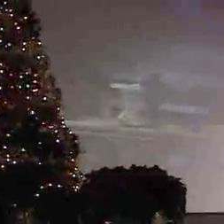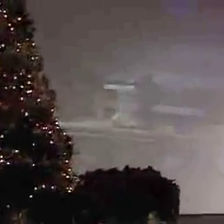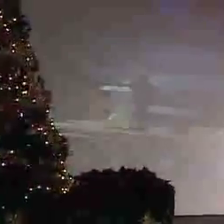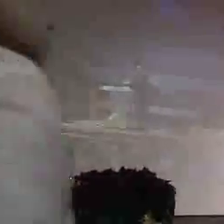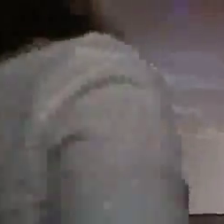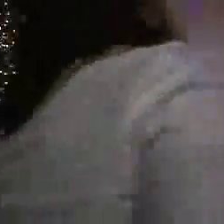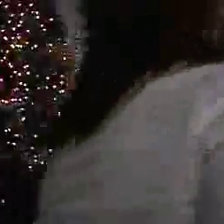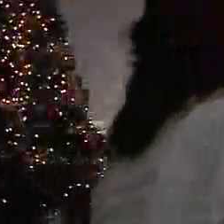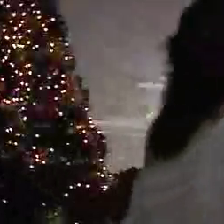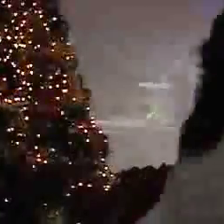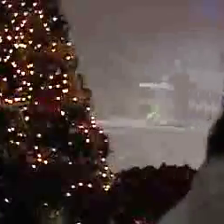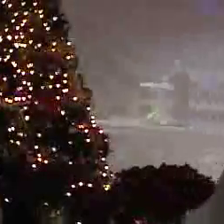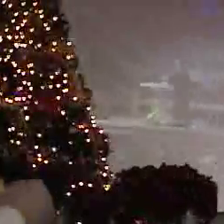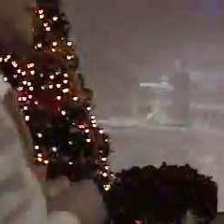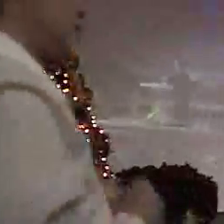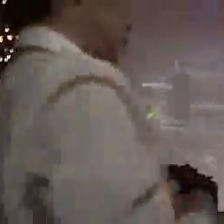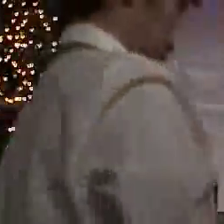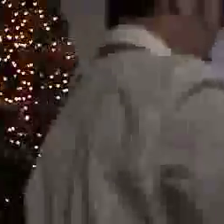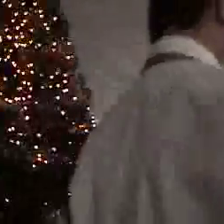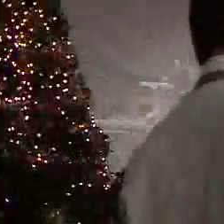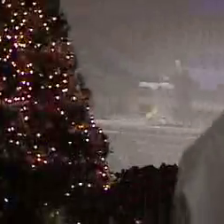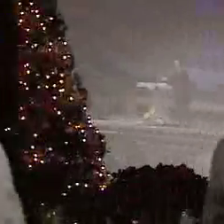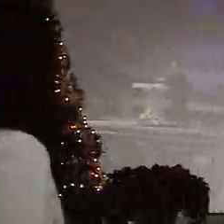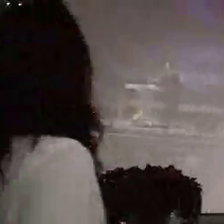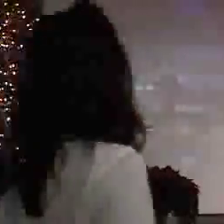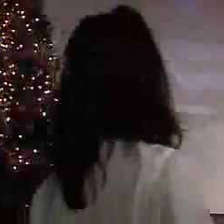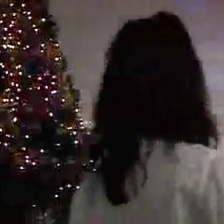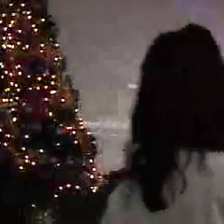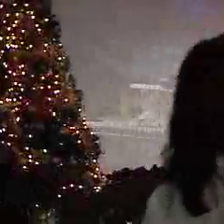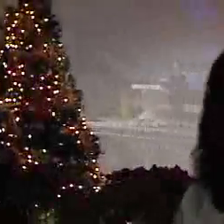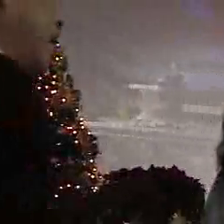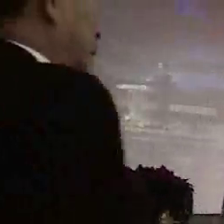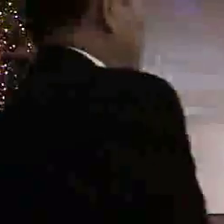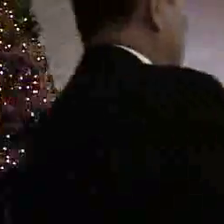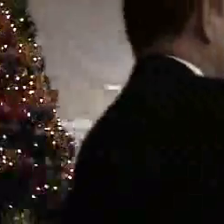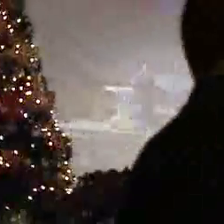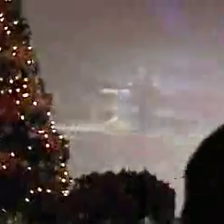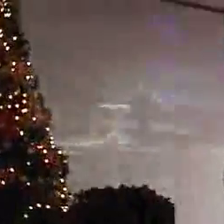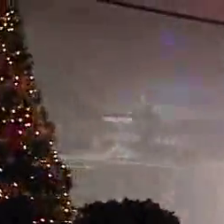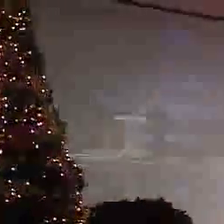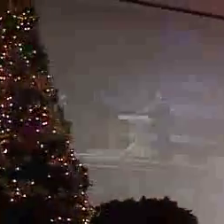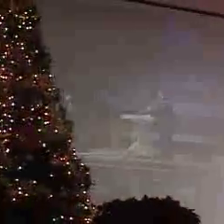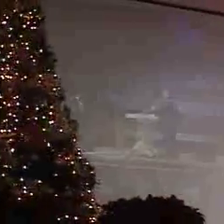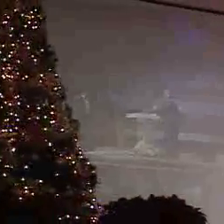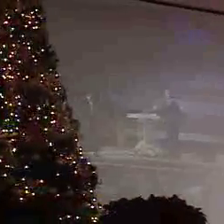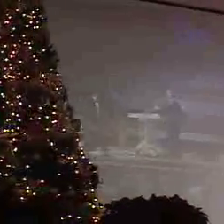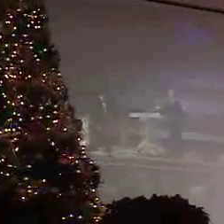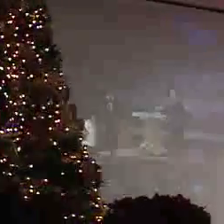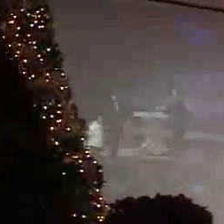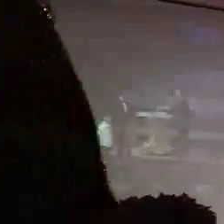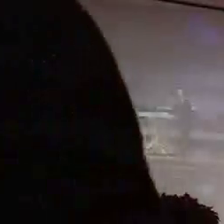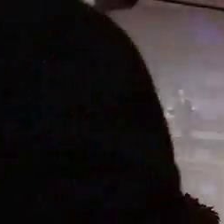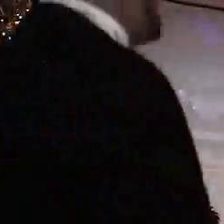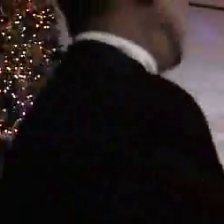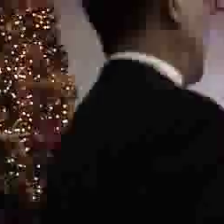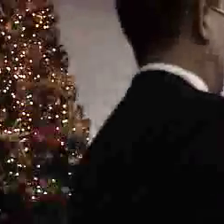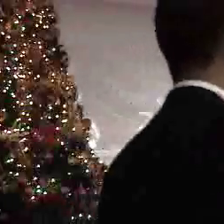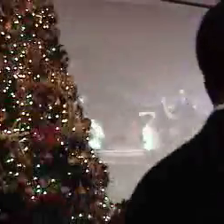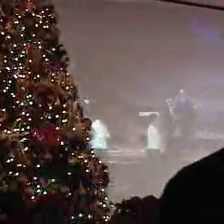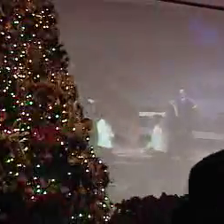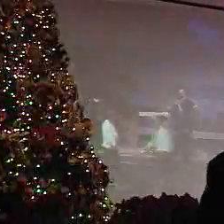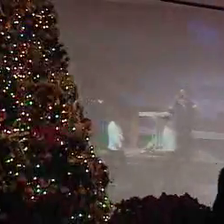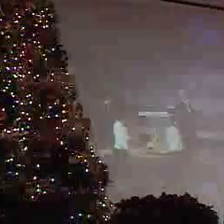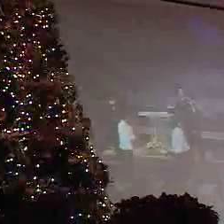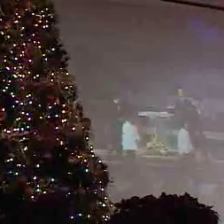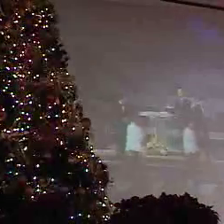드립니다. 그동안 십자가 복음으로 말씀을 통해 우리를 인도하신 주님, 이 말씀의